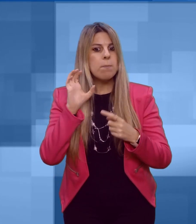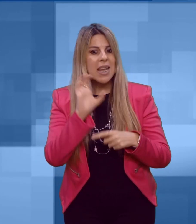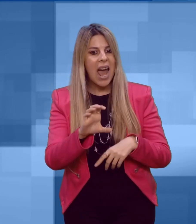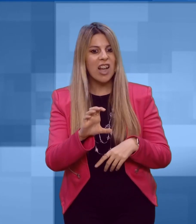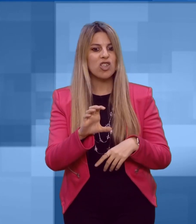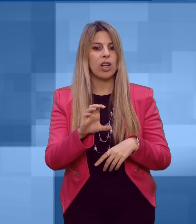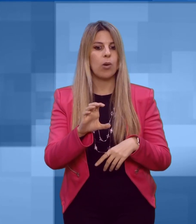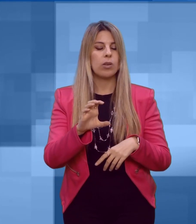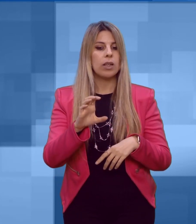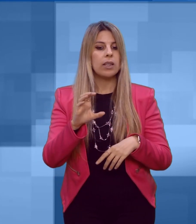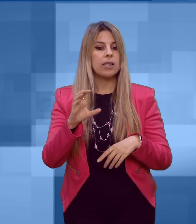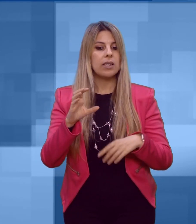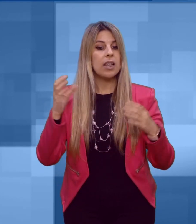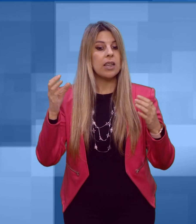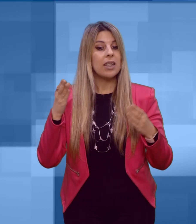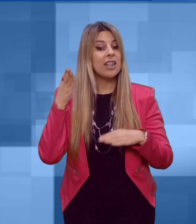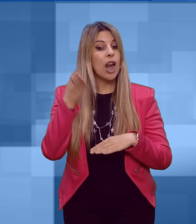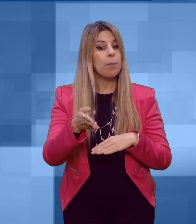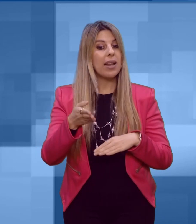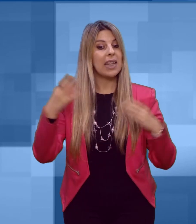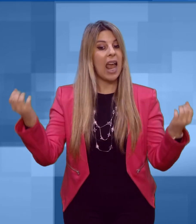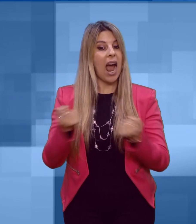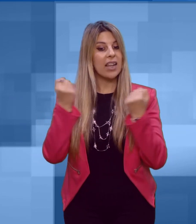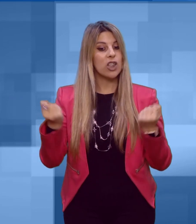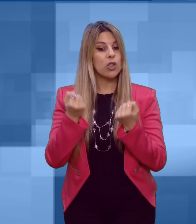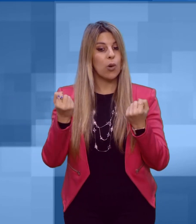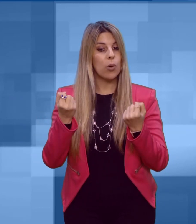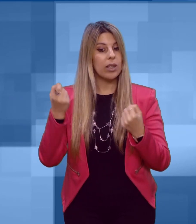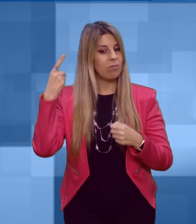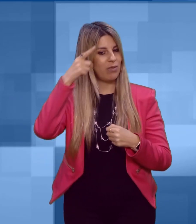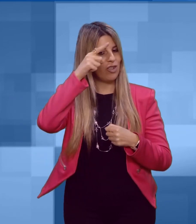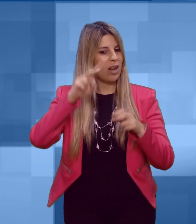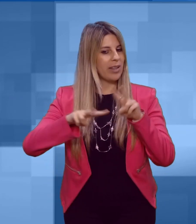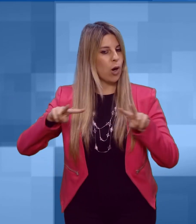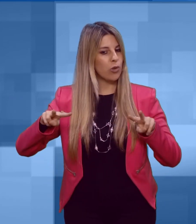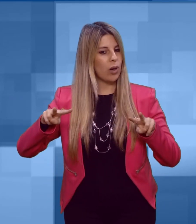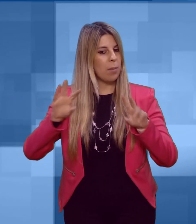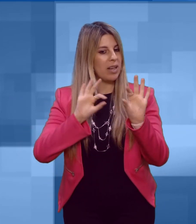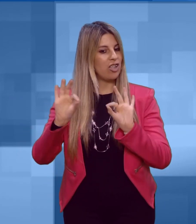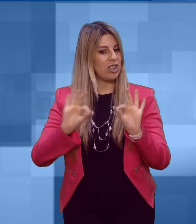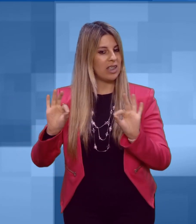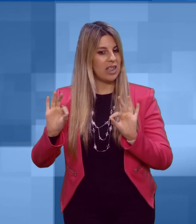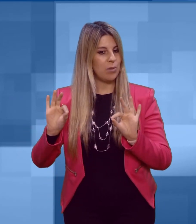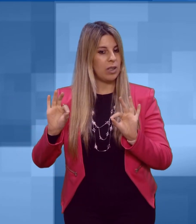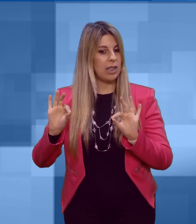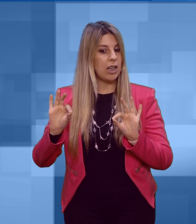Interviene sulla grave situazione anche l'Ordine dei Medici di Oristano. Non possiamo lasciare allo sbaraglio medici che si